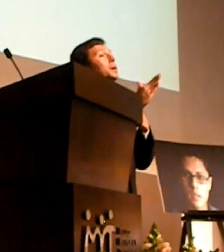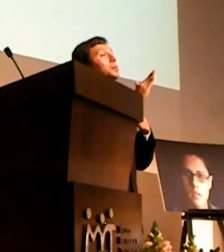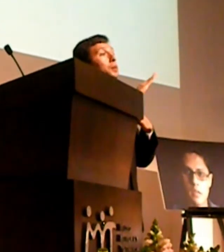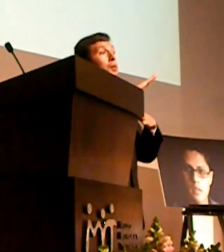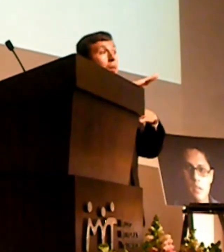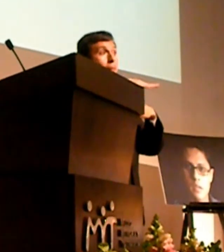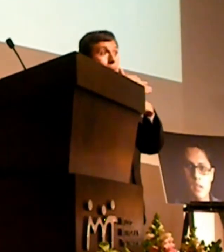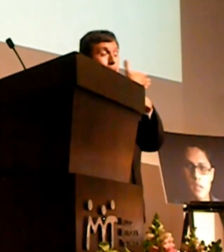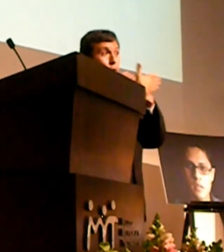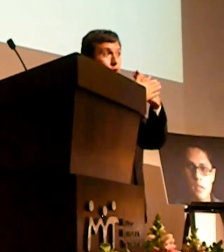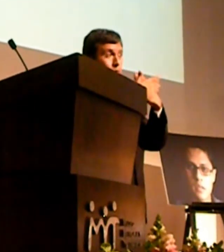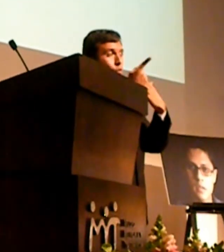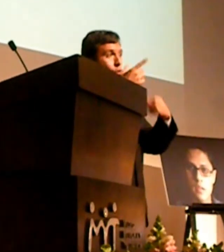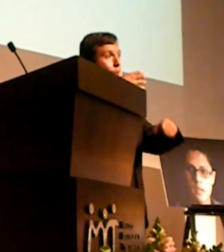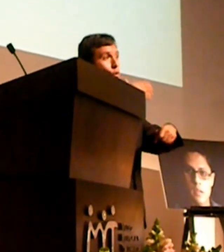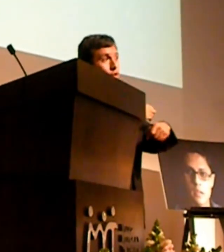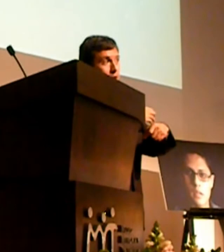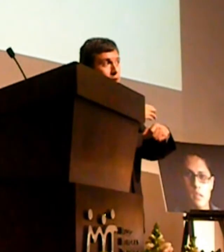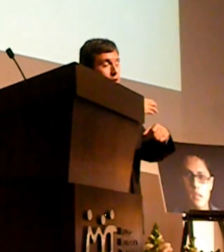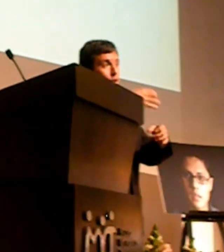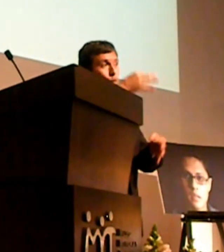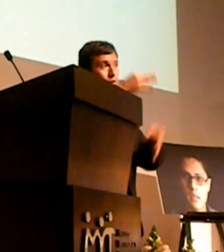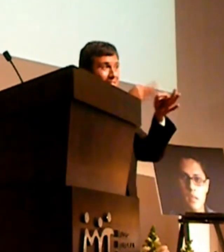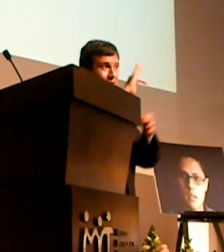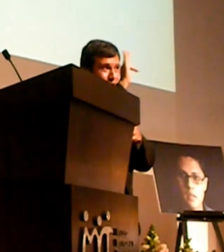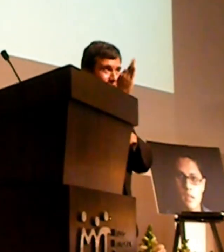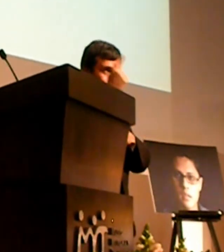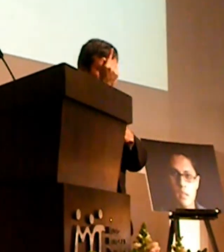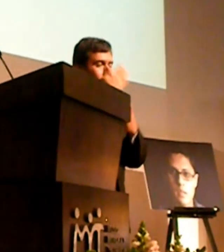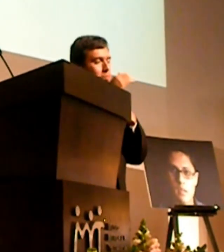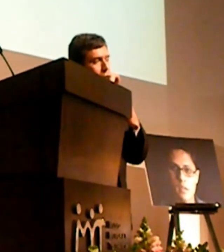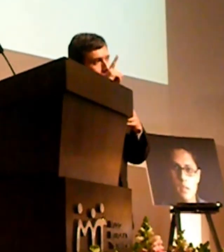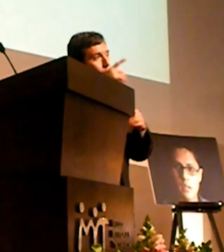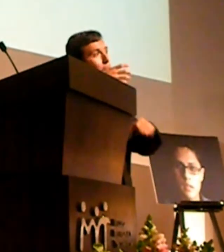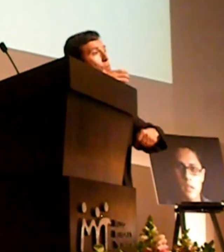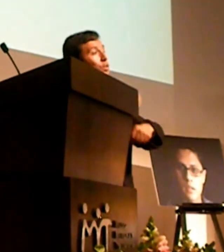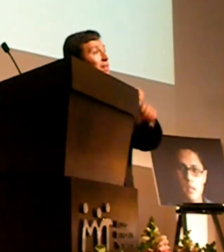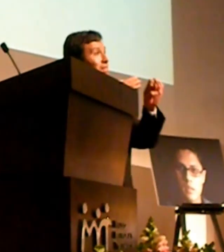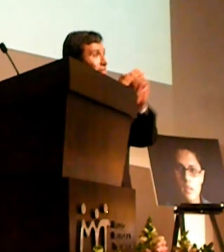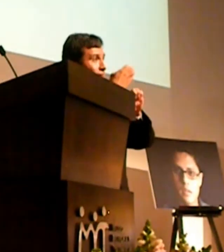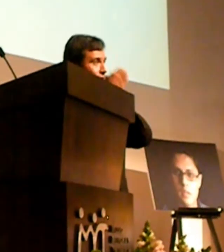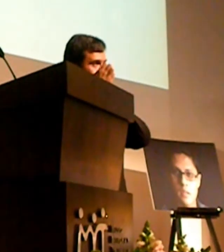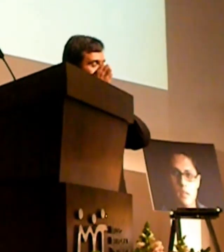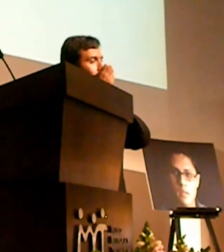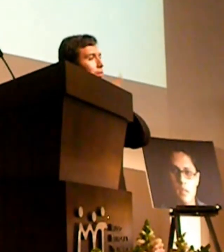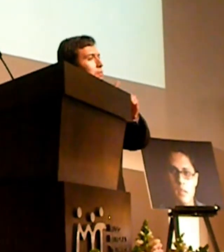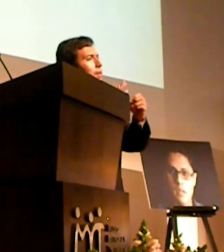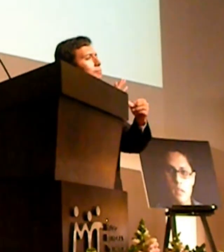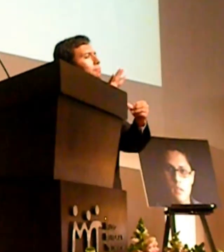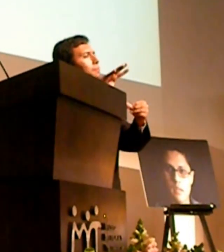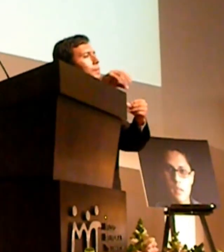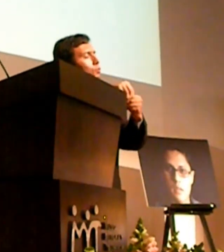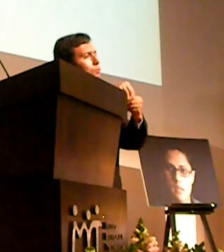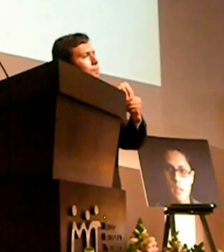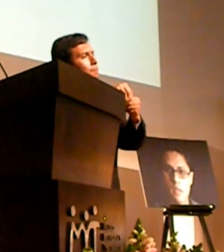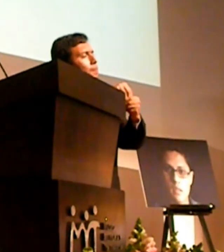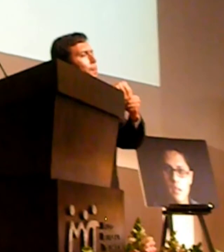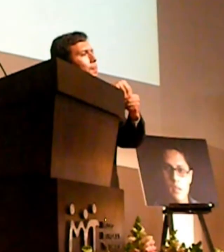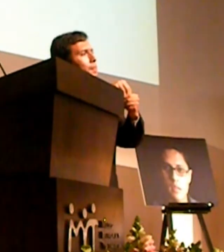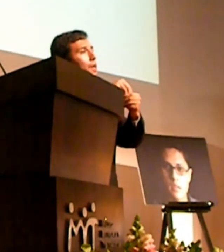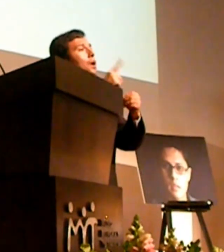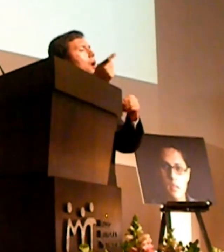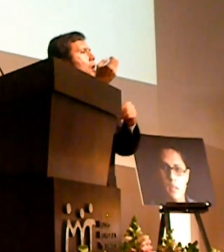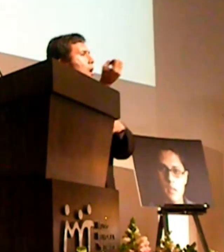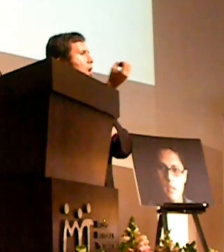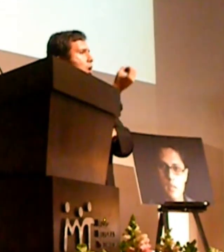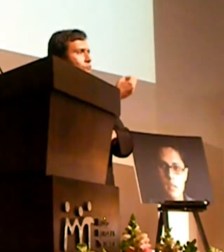época del Poder Judicial de la Federación y en los poderes estatales la difusión y obligación de